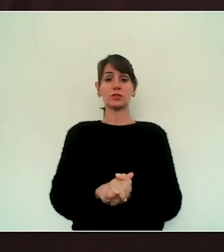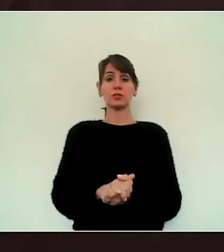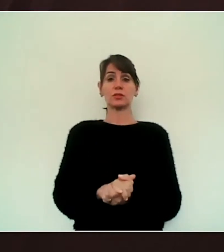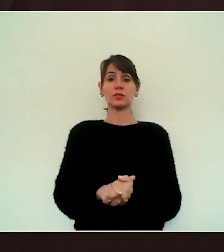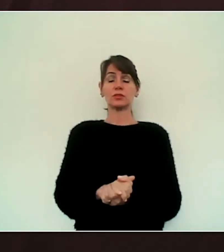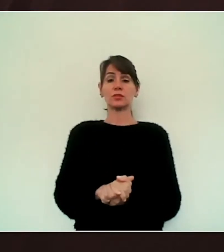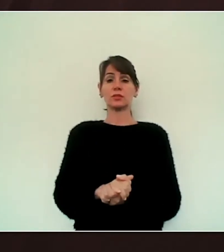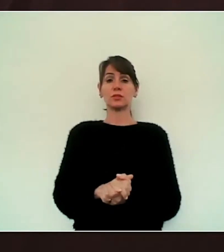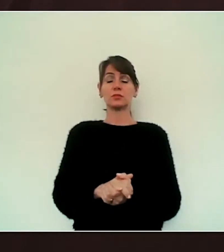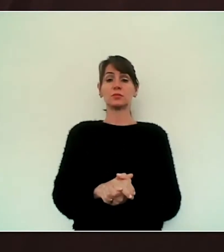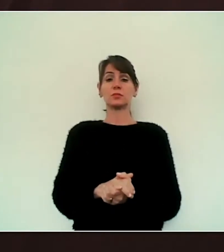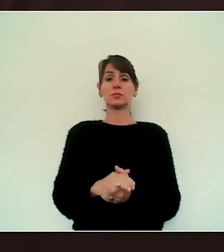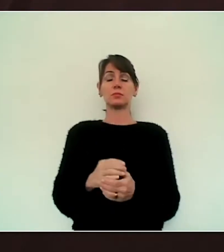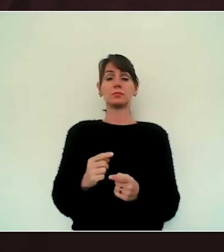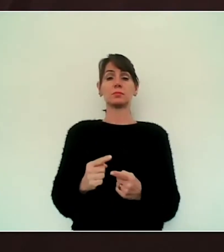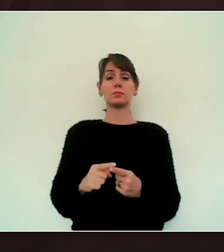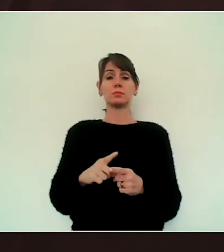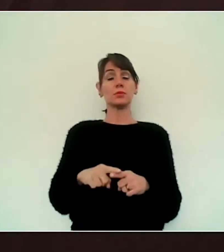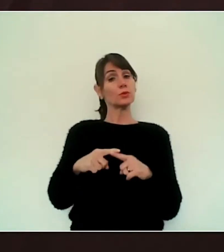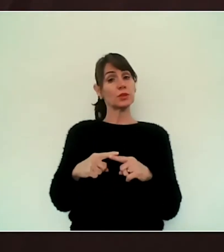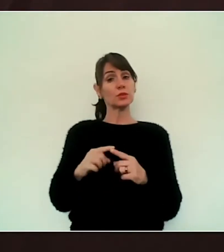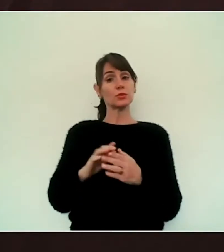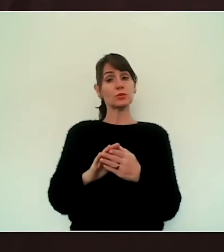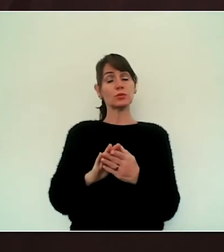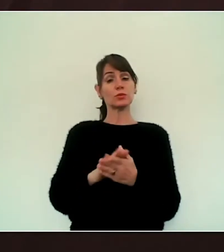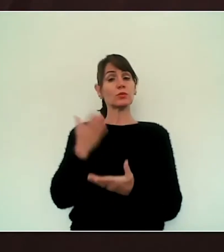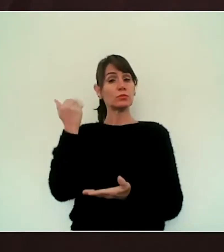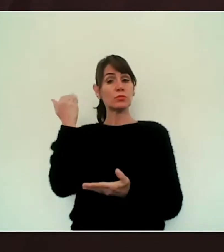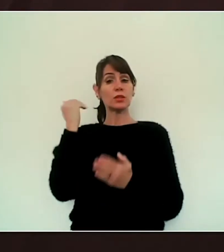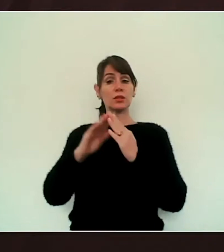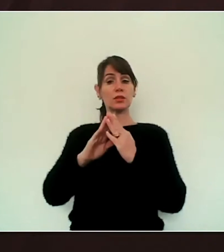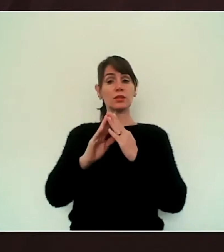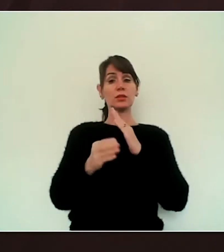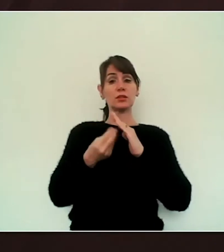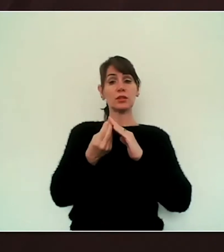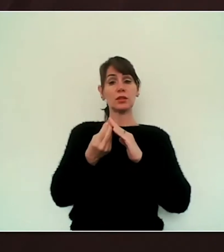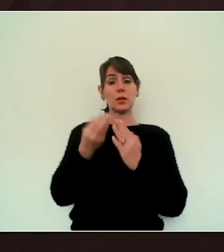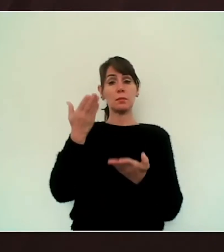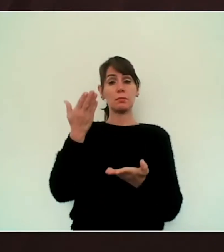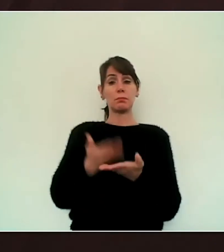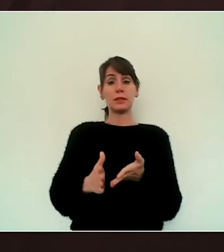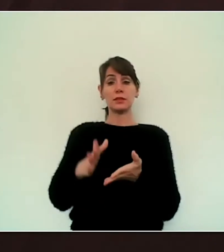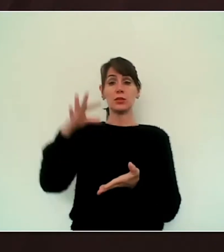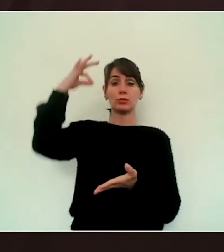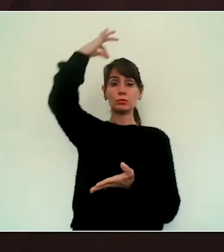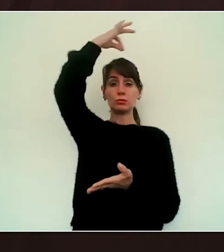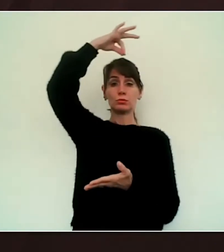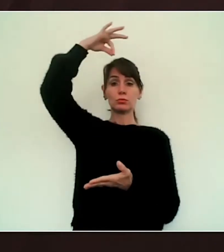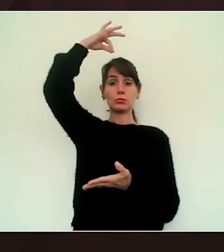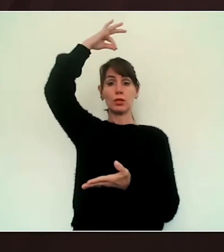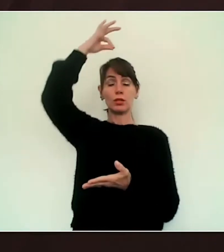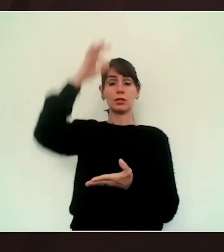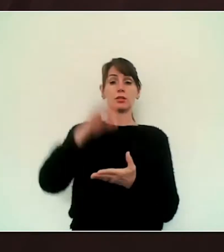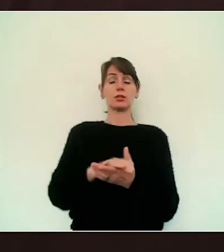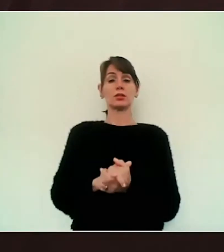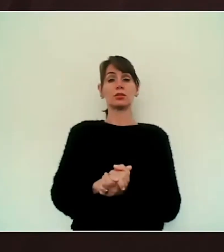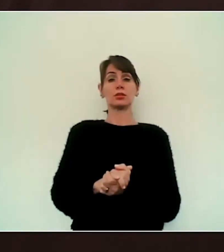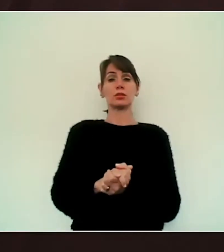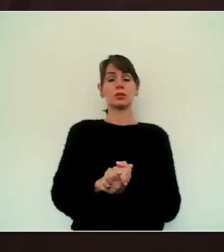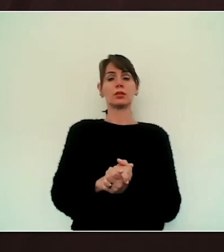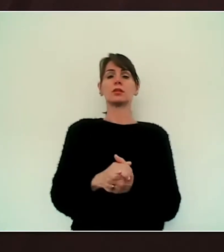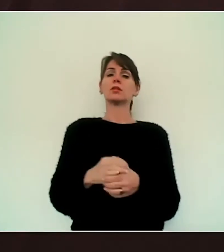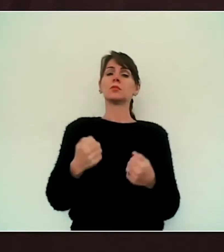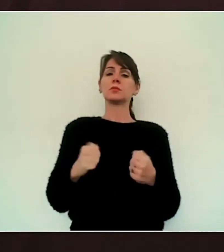nessas assembleias, já que não tinha autoridade do Espírito Santo, nessas assembleias, havia necessidade de um